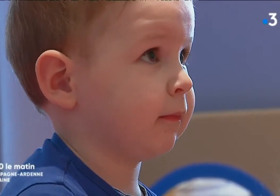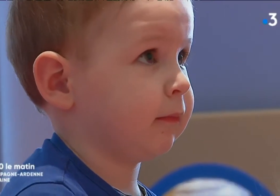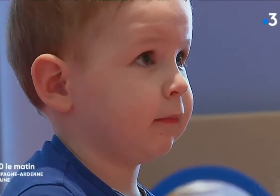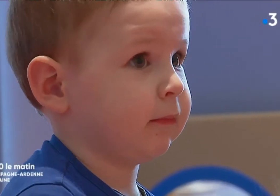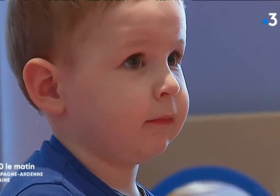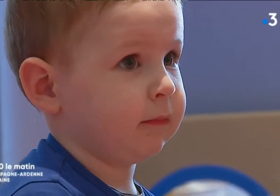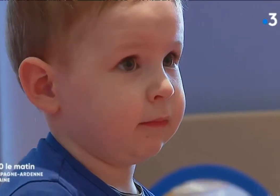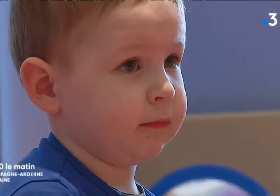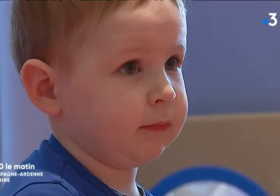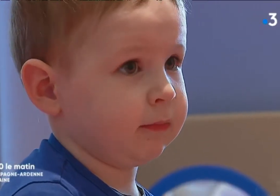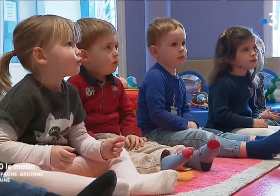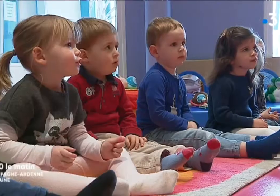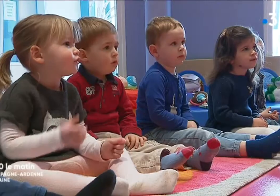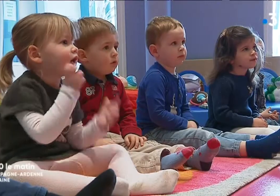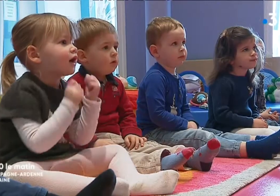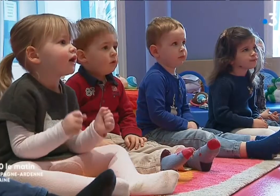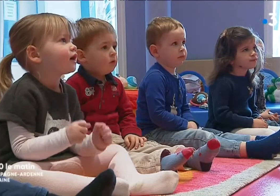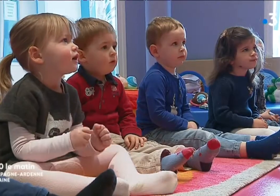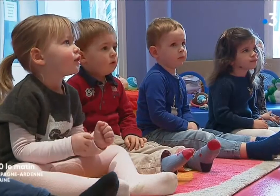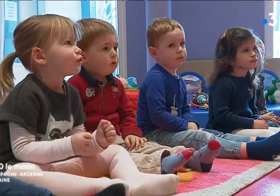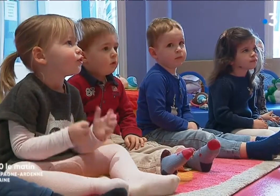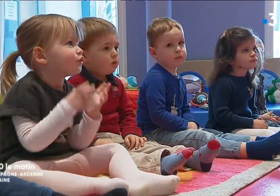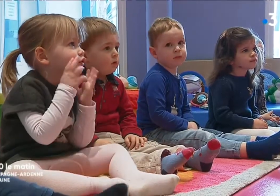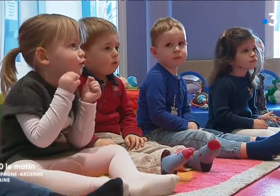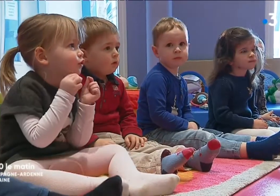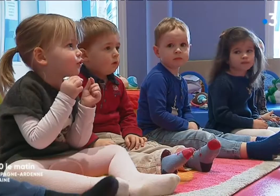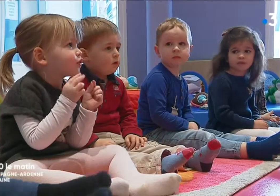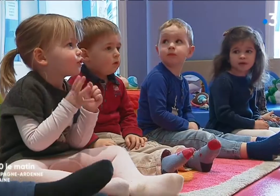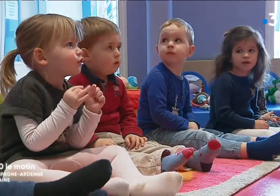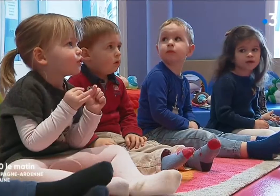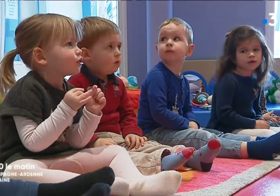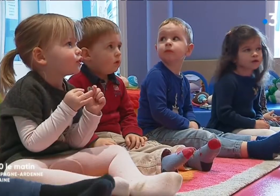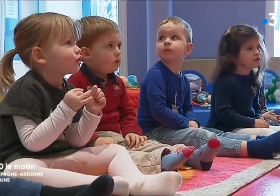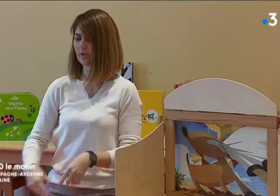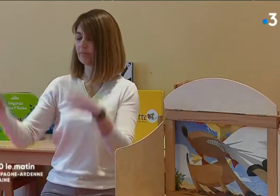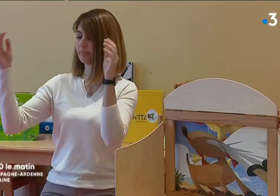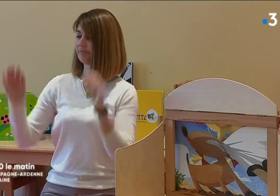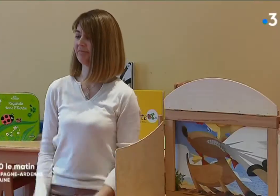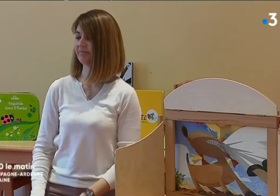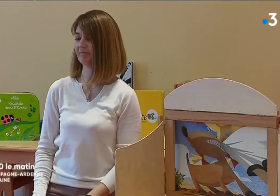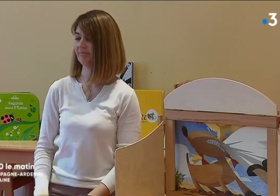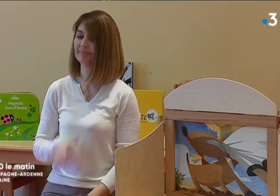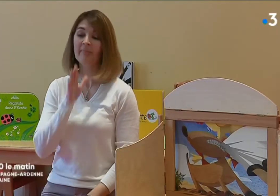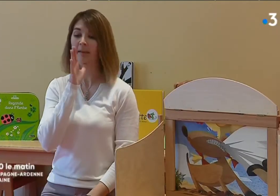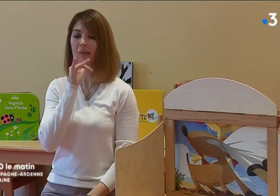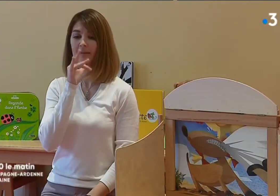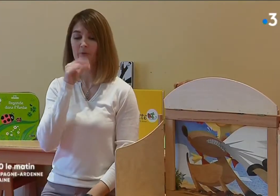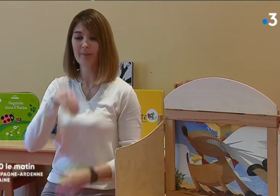de l'enfant, les premiers signes arrivent ensuite vers 9 mois. tirent sur la carotte et la carotte, elle ne veut pas